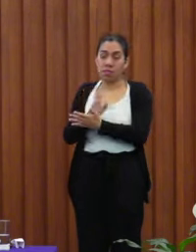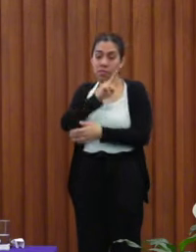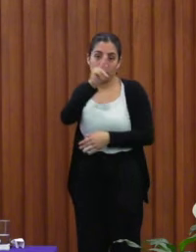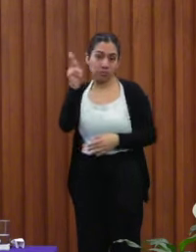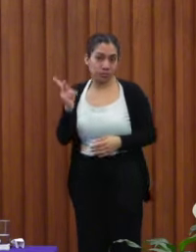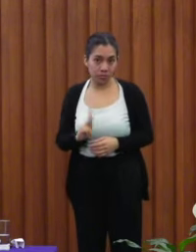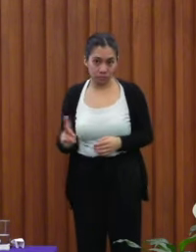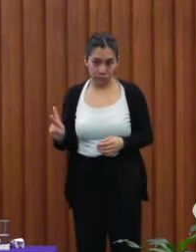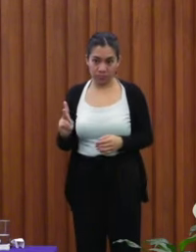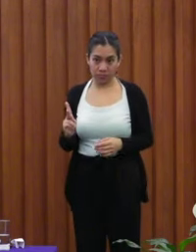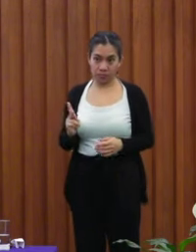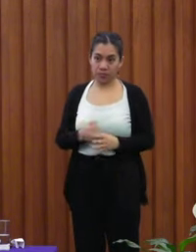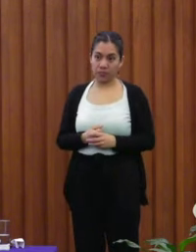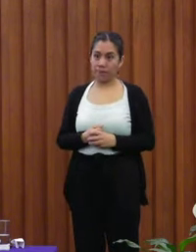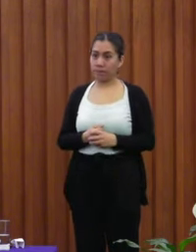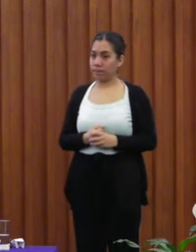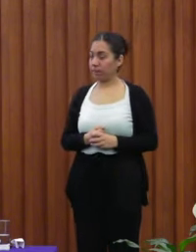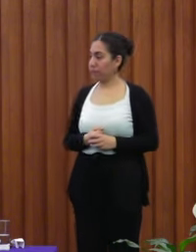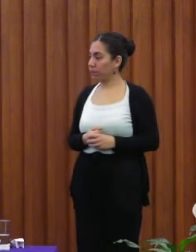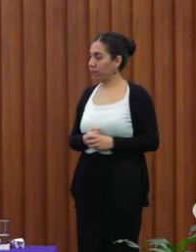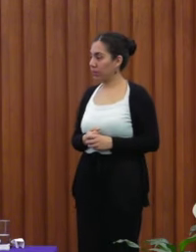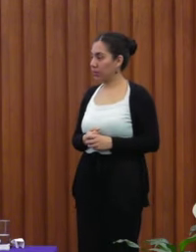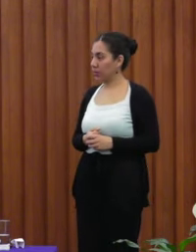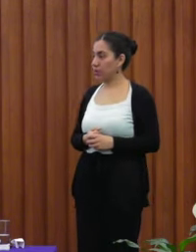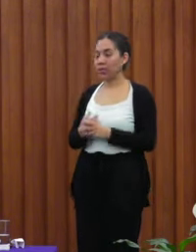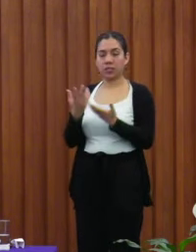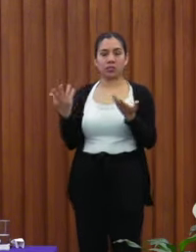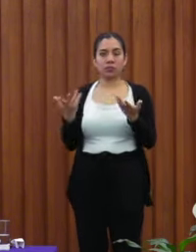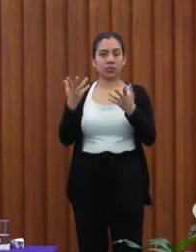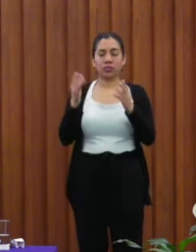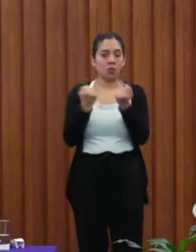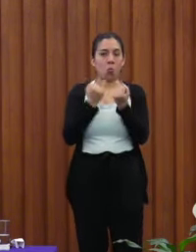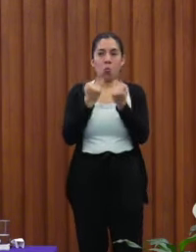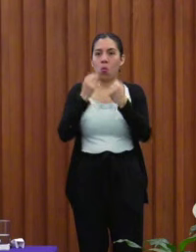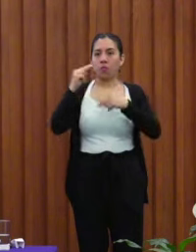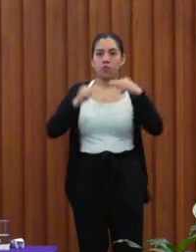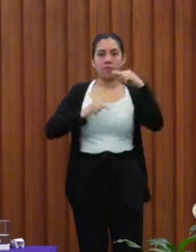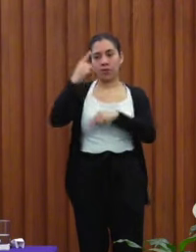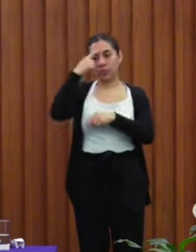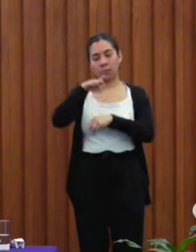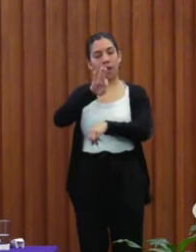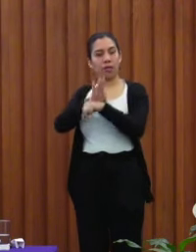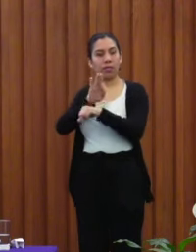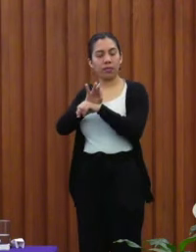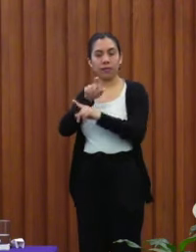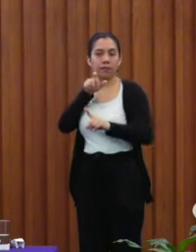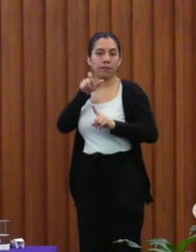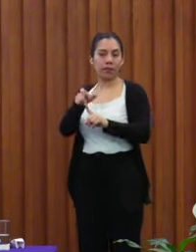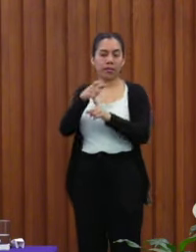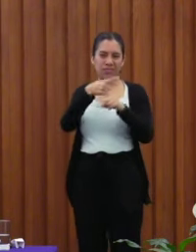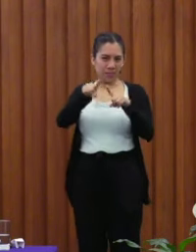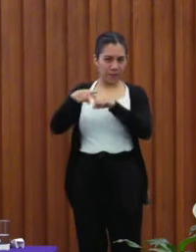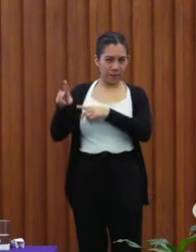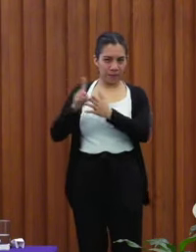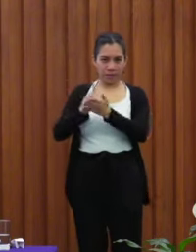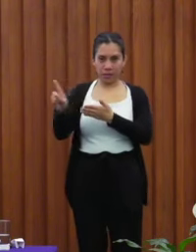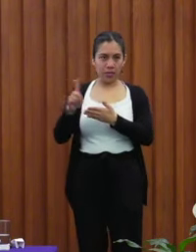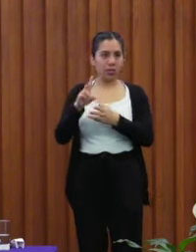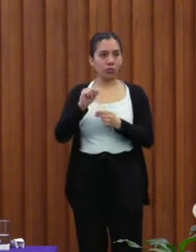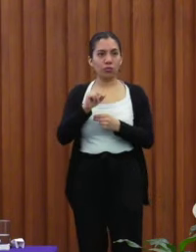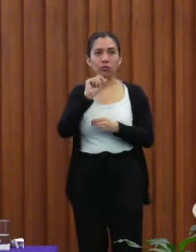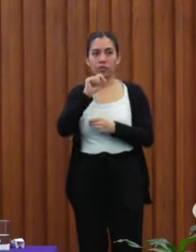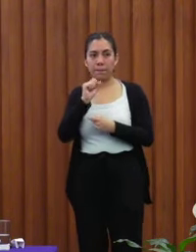¿no? Y que de todos modos entonces los niveles de protección, no nada más a todos los otros derechos, sino sobre todo a la